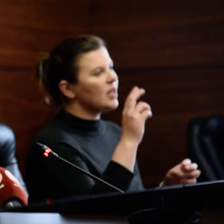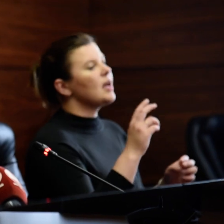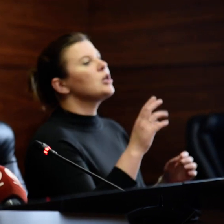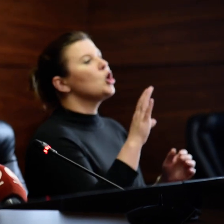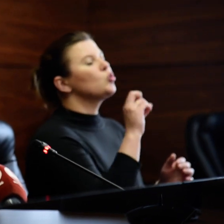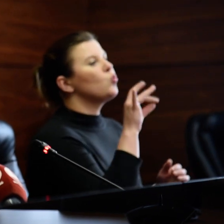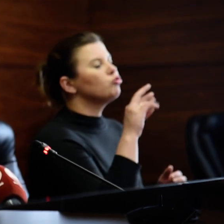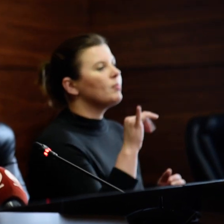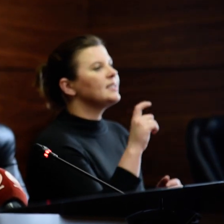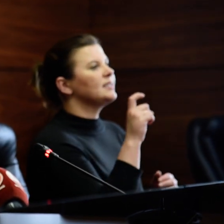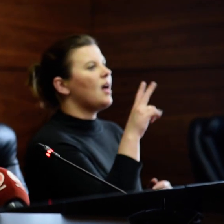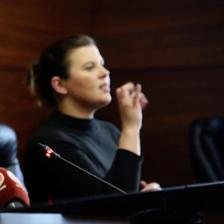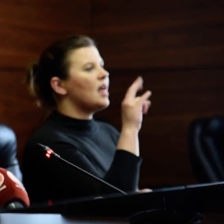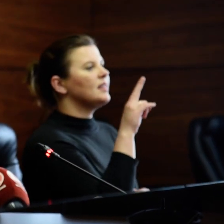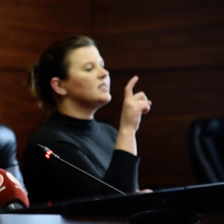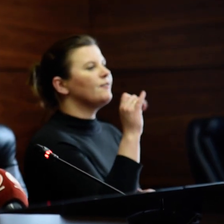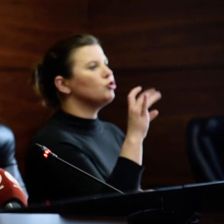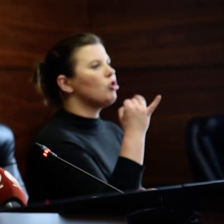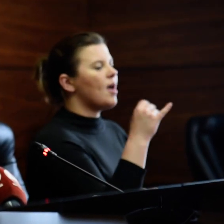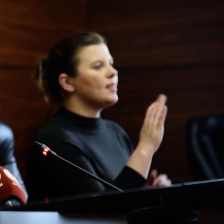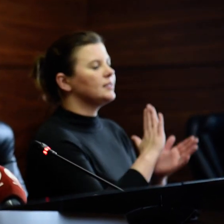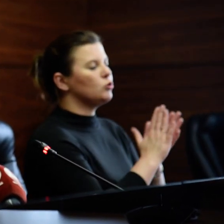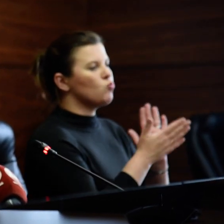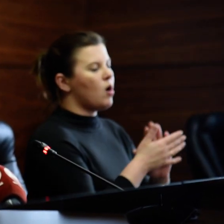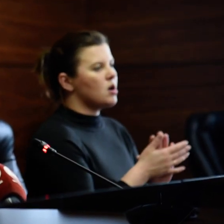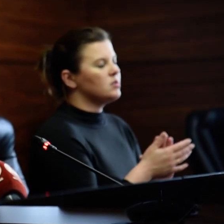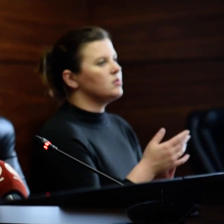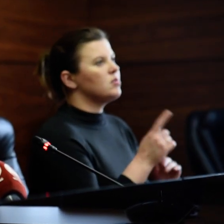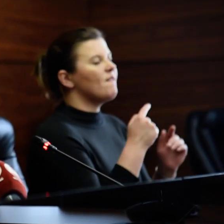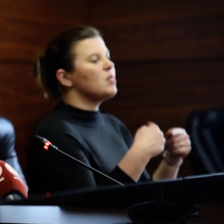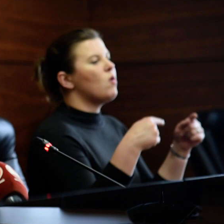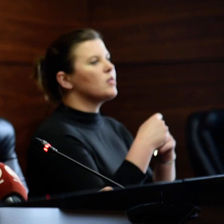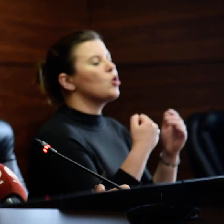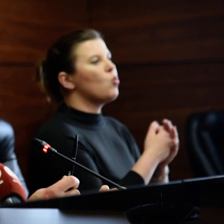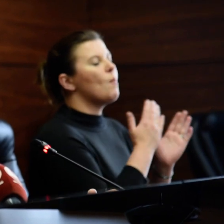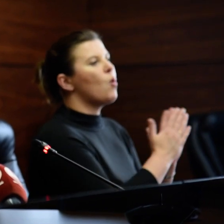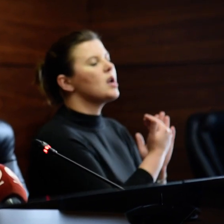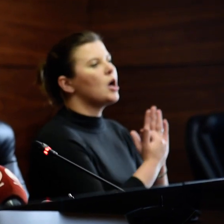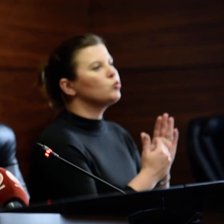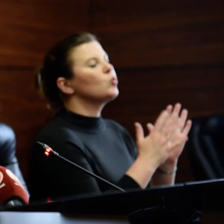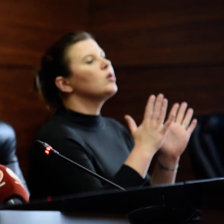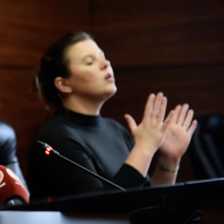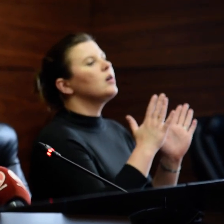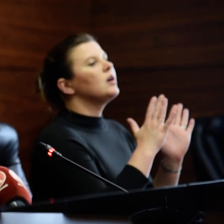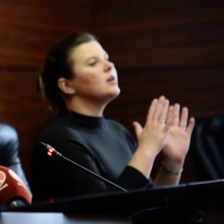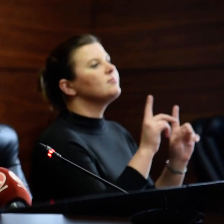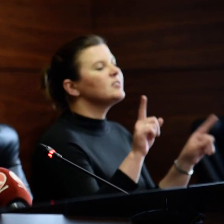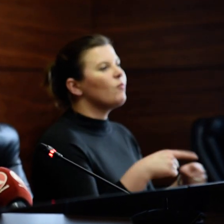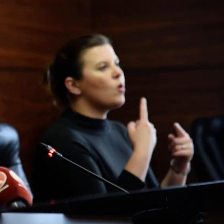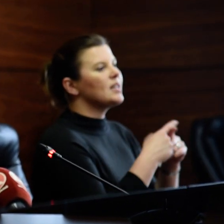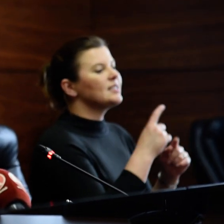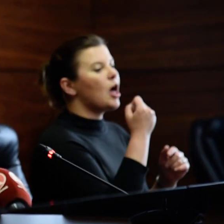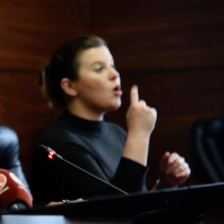надзвичайних ситуацій. Але відповідно до порядку створення якраз системи екстреного реагування за єдиним